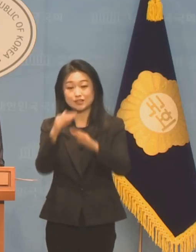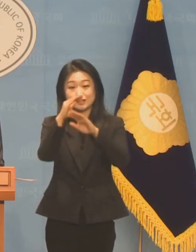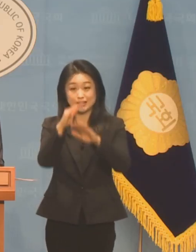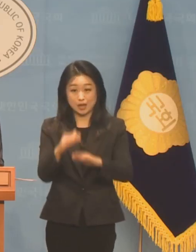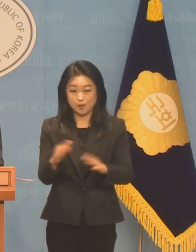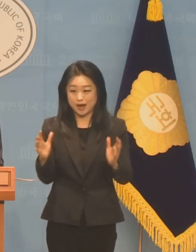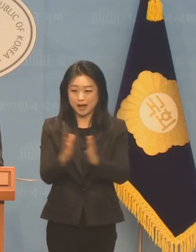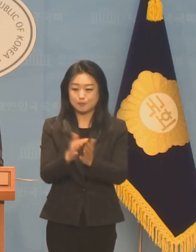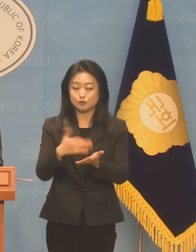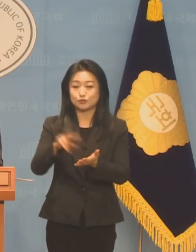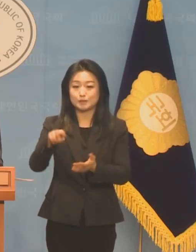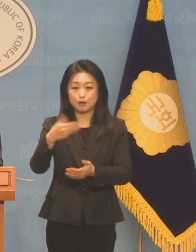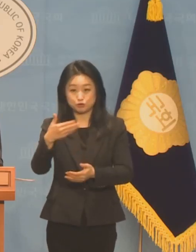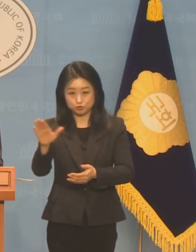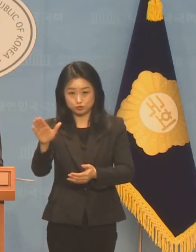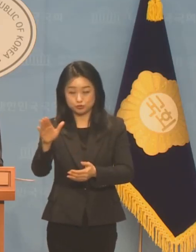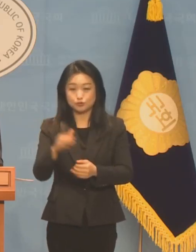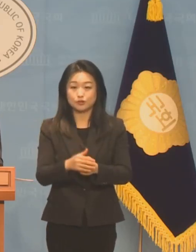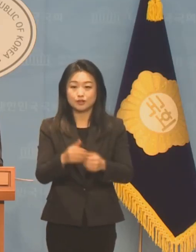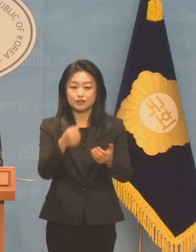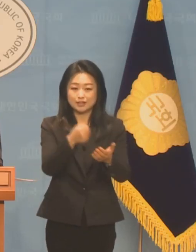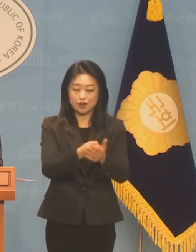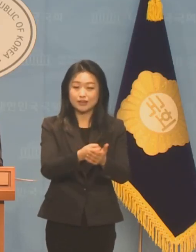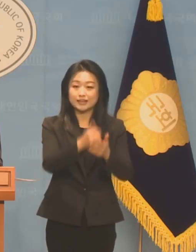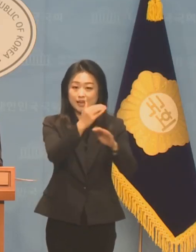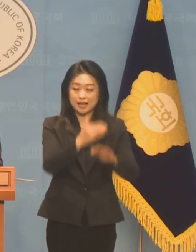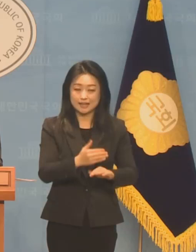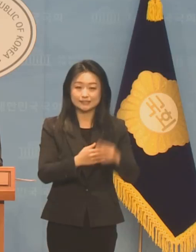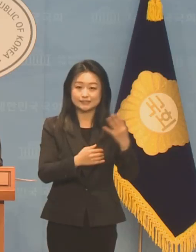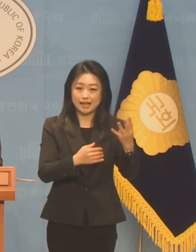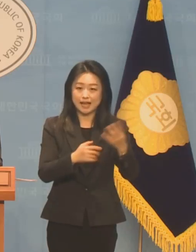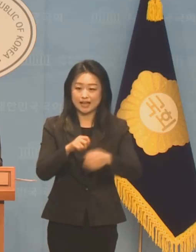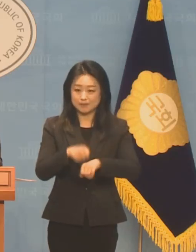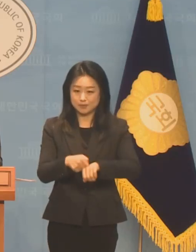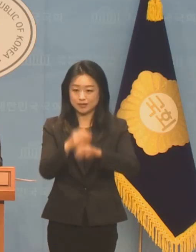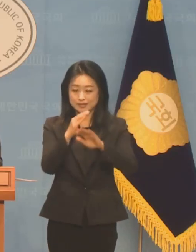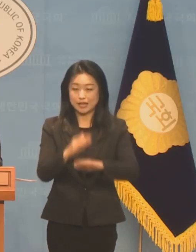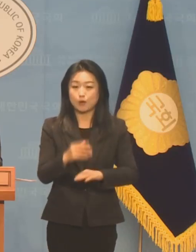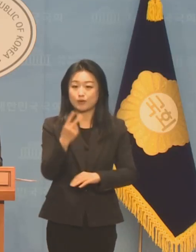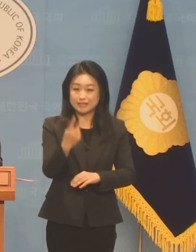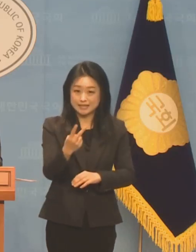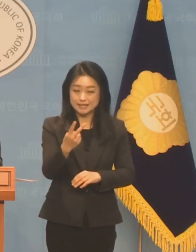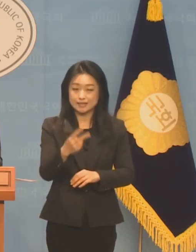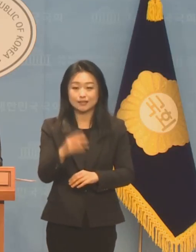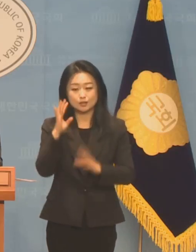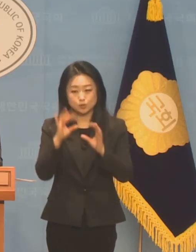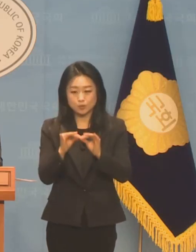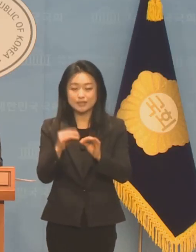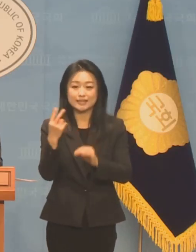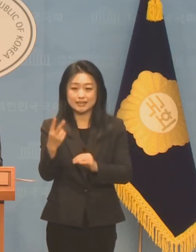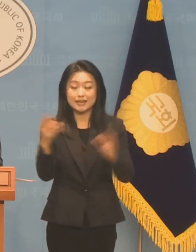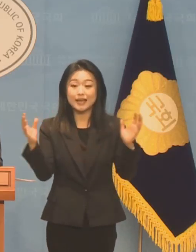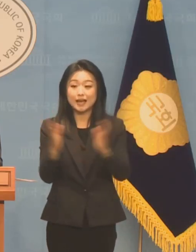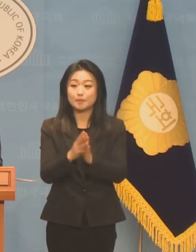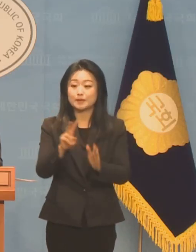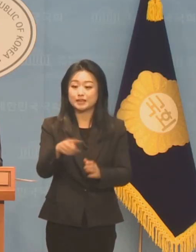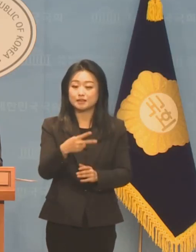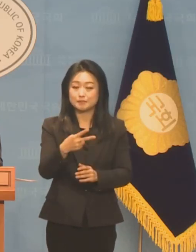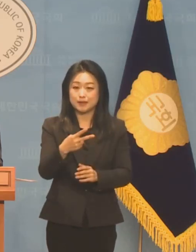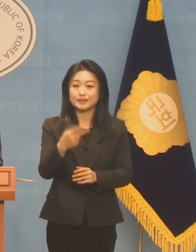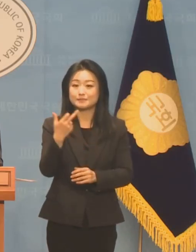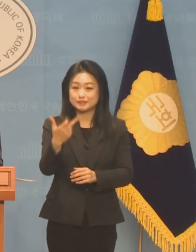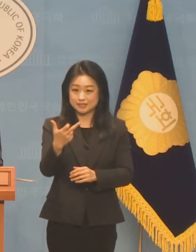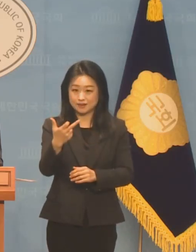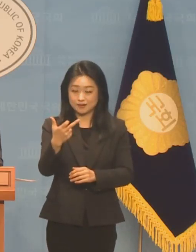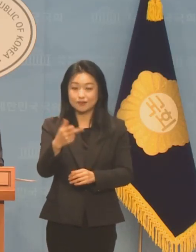법률안 209건, 결의안 4건, 징계안 2건, 중요 동의 2건 등 총